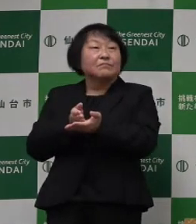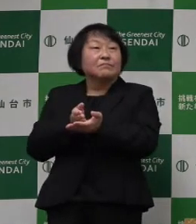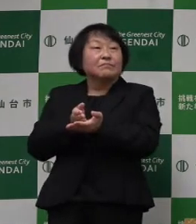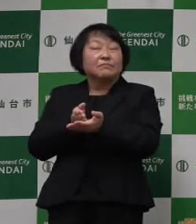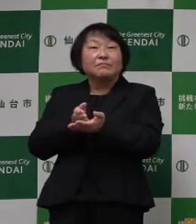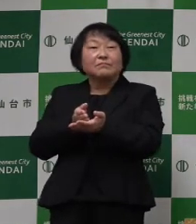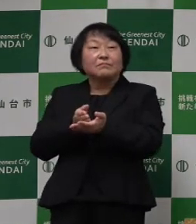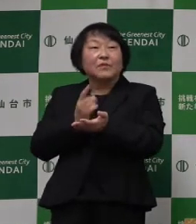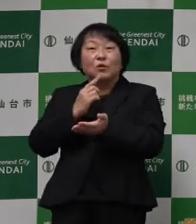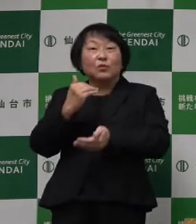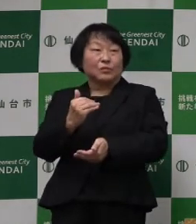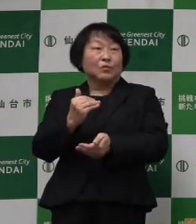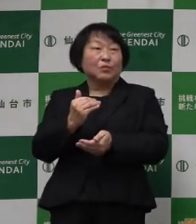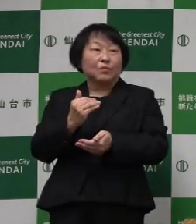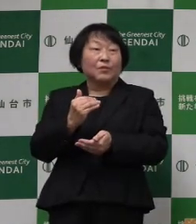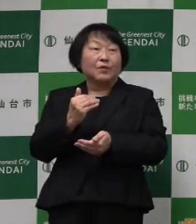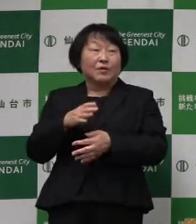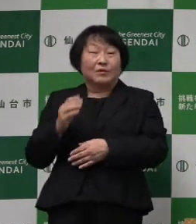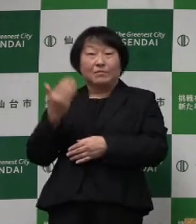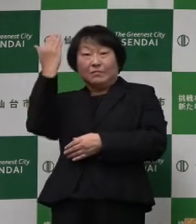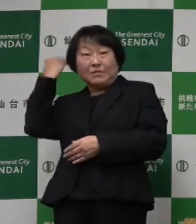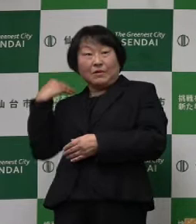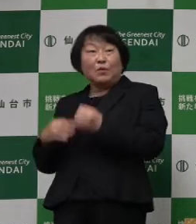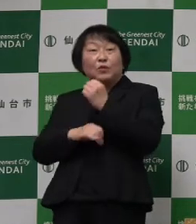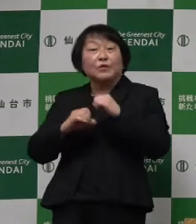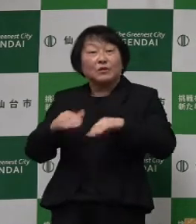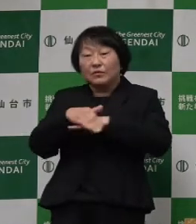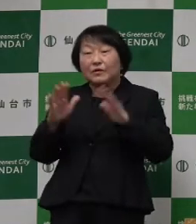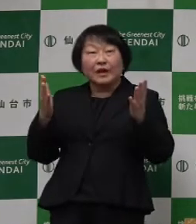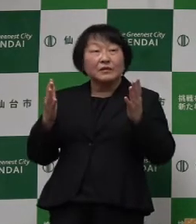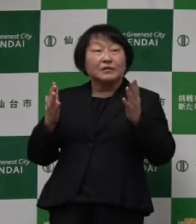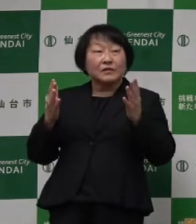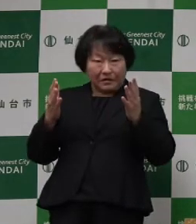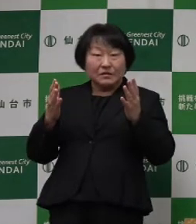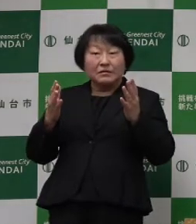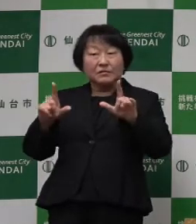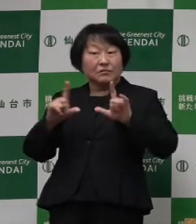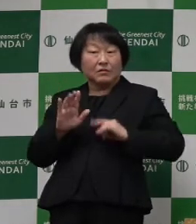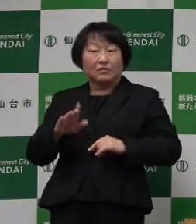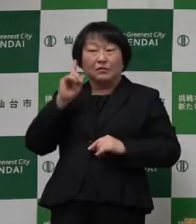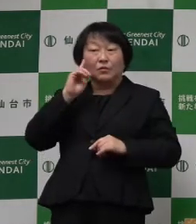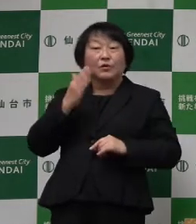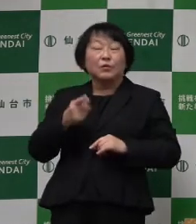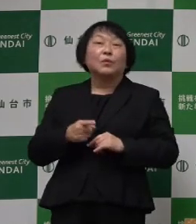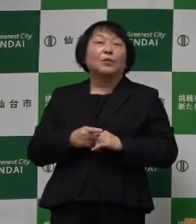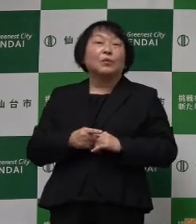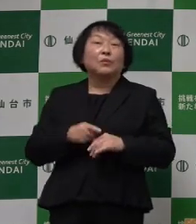当初もともとやるつもりがなかったというふうにおっ っしゃっていたと思いますが、な